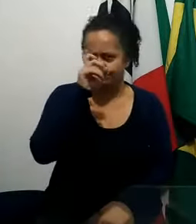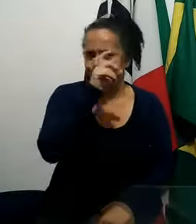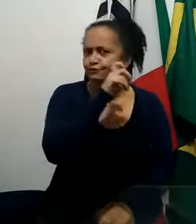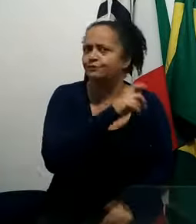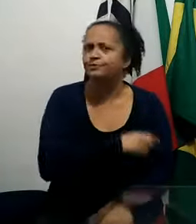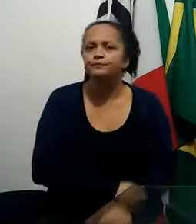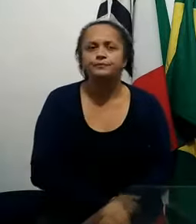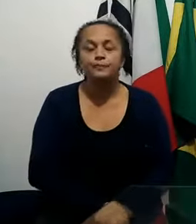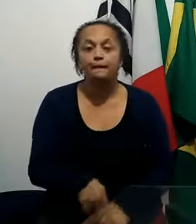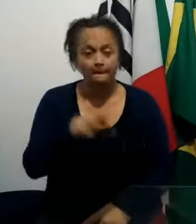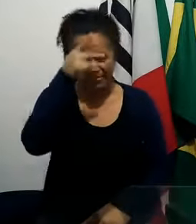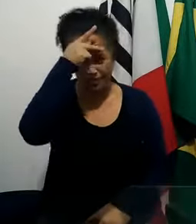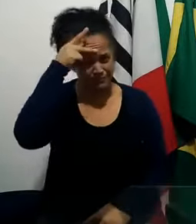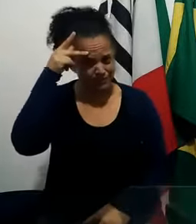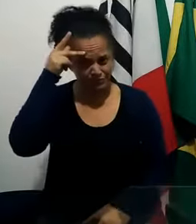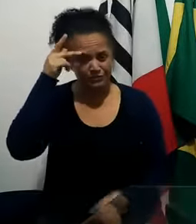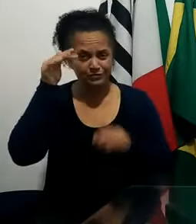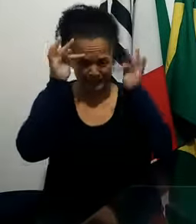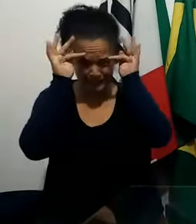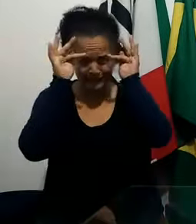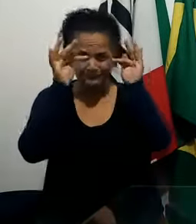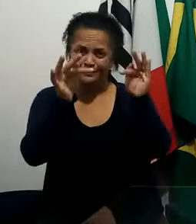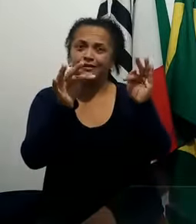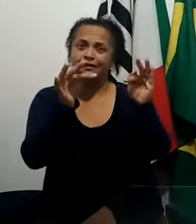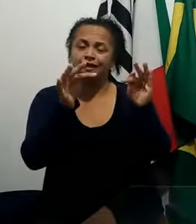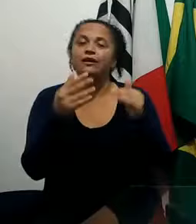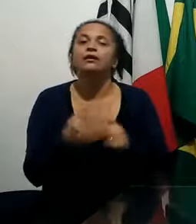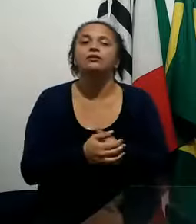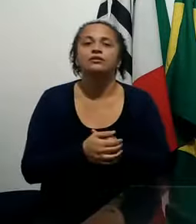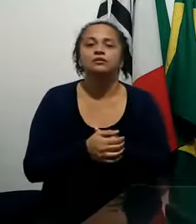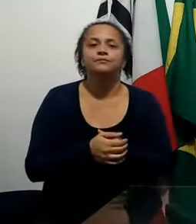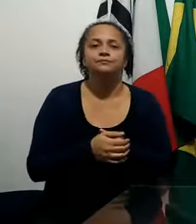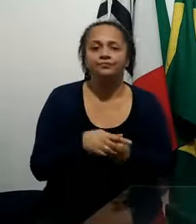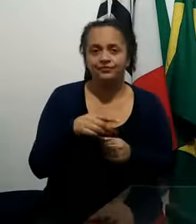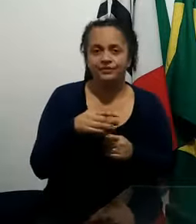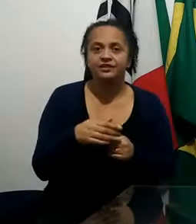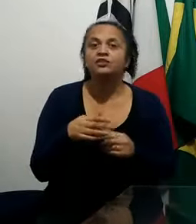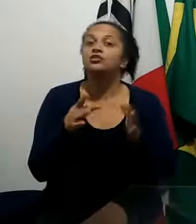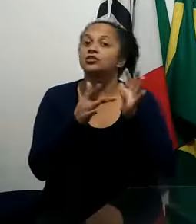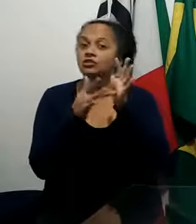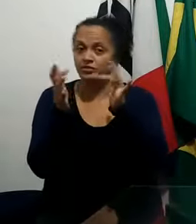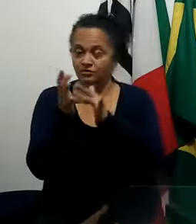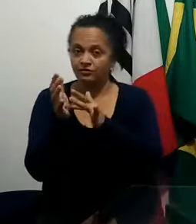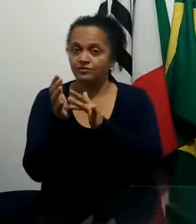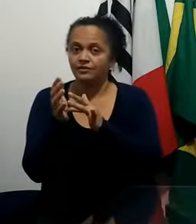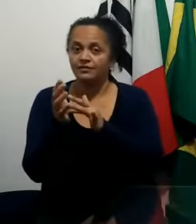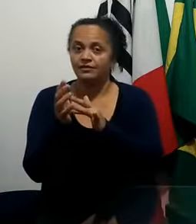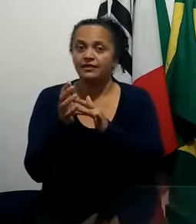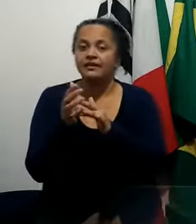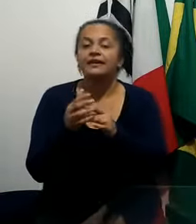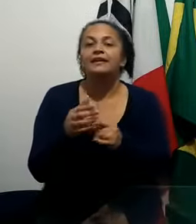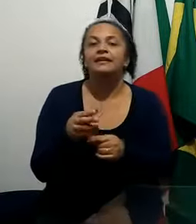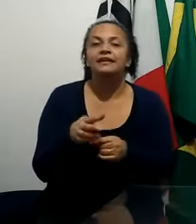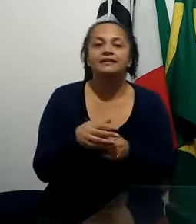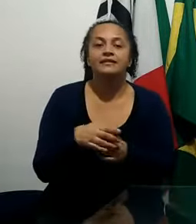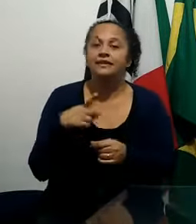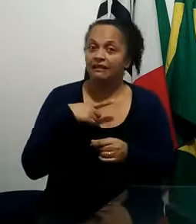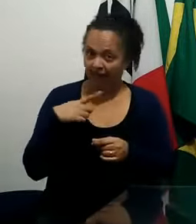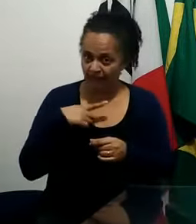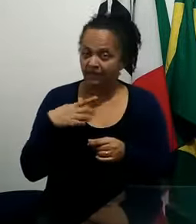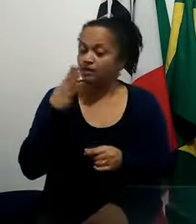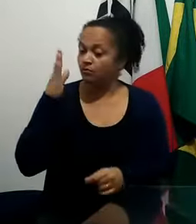fiéis da Igreja de Cristo, eles receberam e recebem a promessa do livramento e do